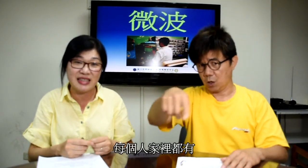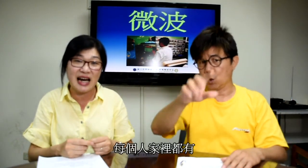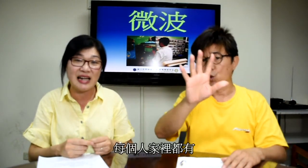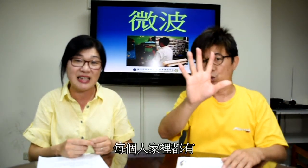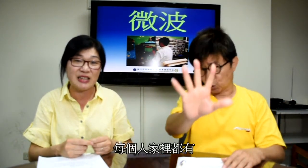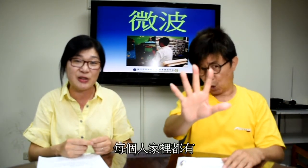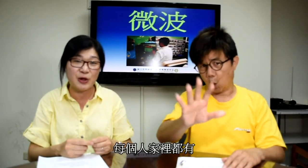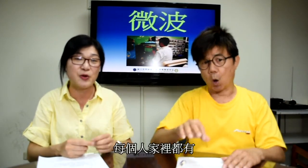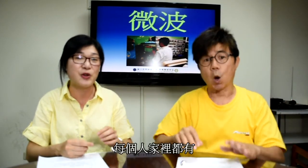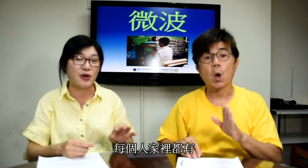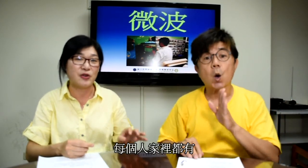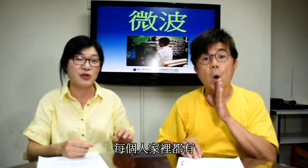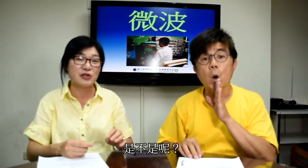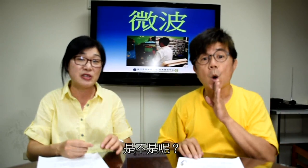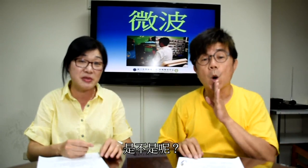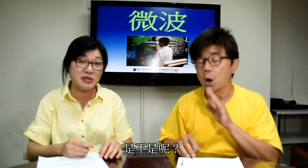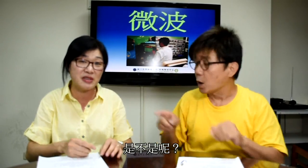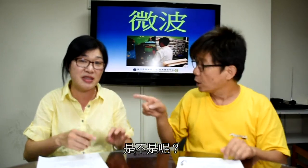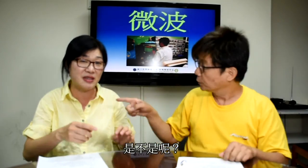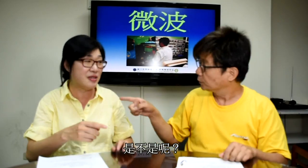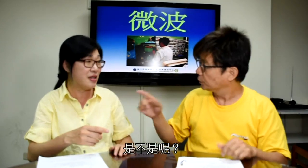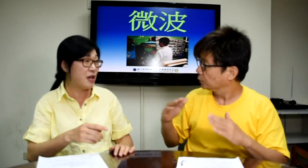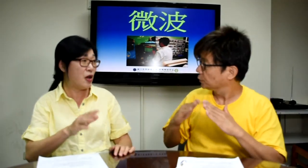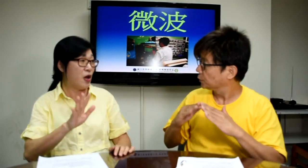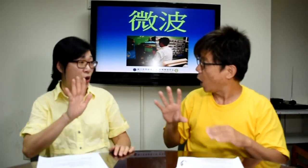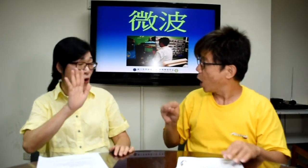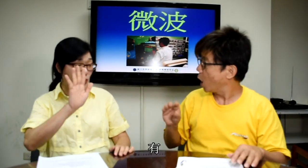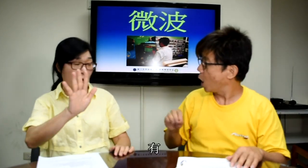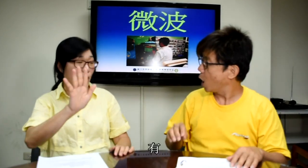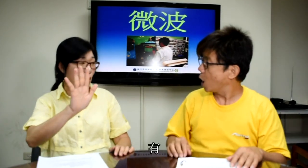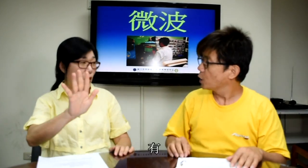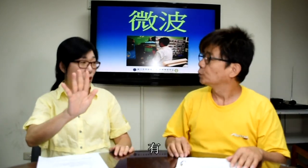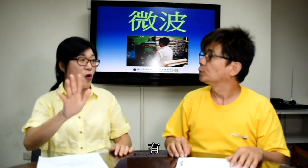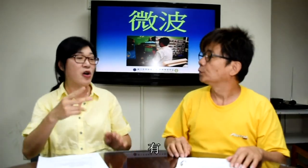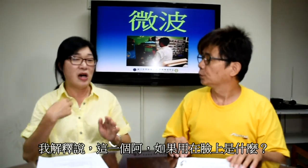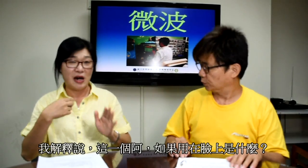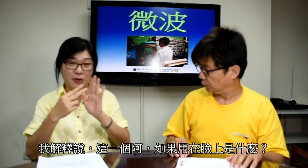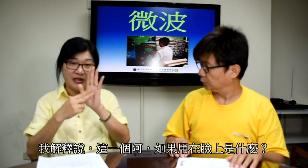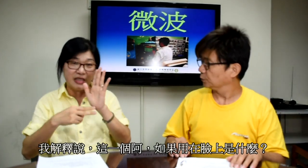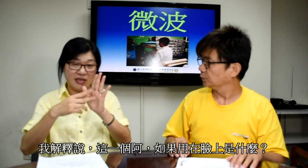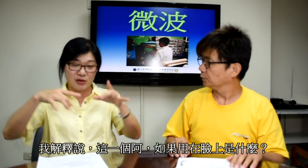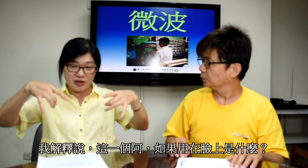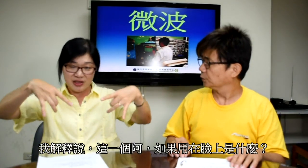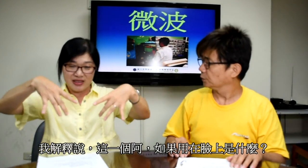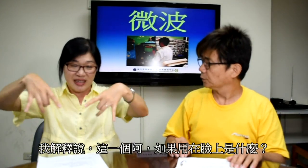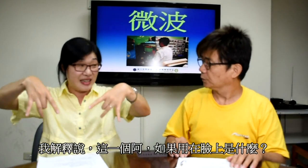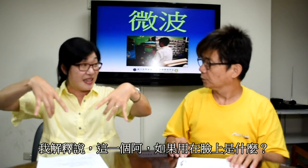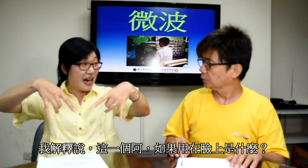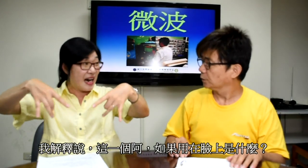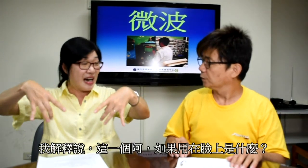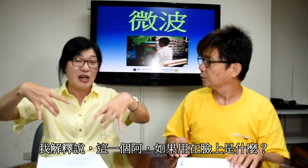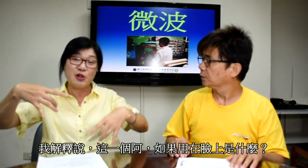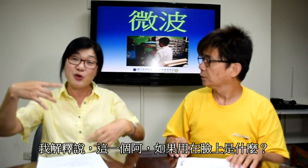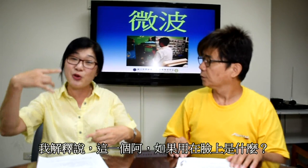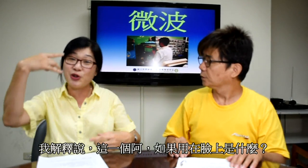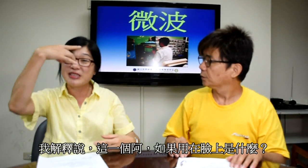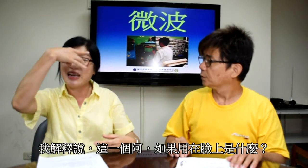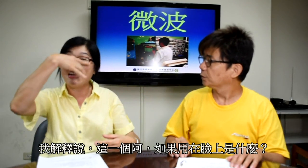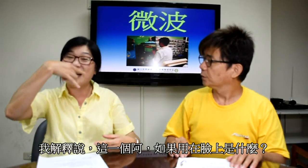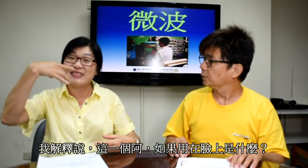里都有，是不是呢？有啊，我解释说这一个啊，如果用在脸上